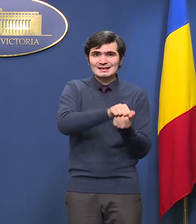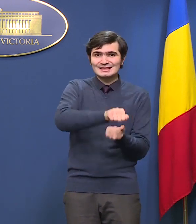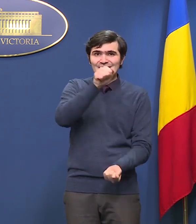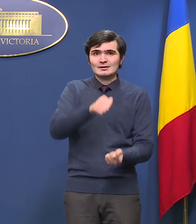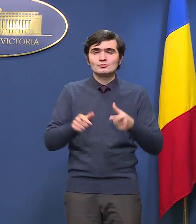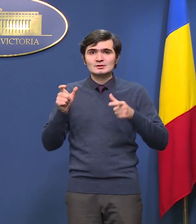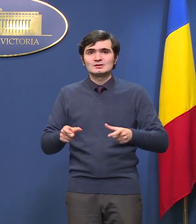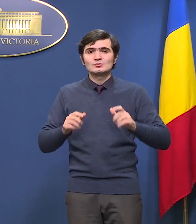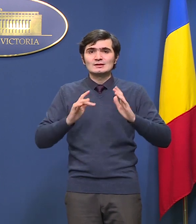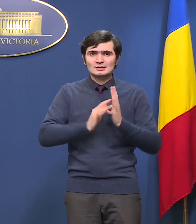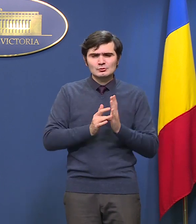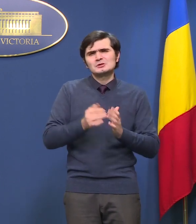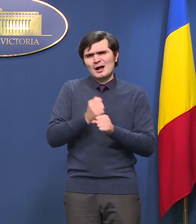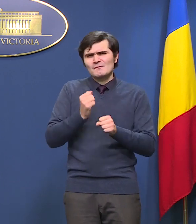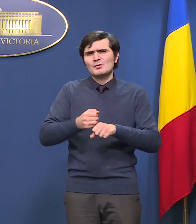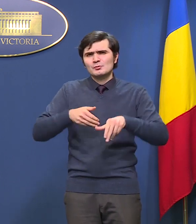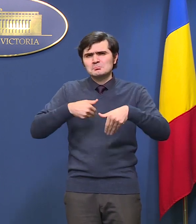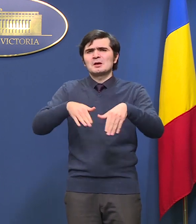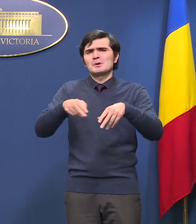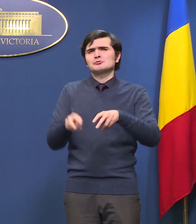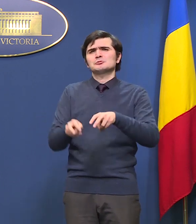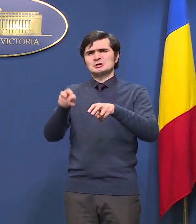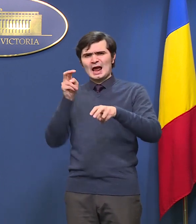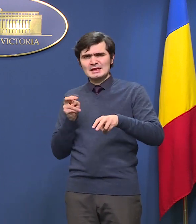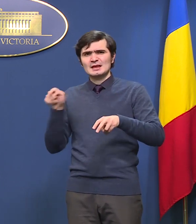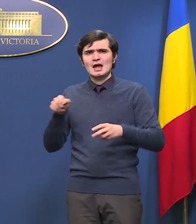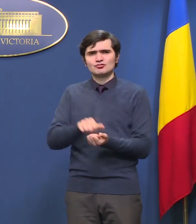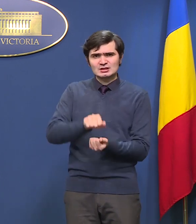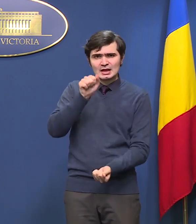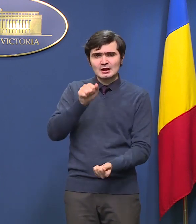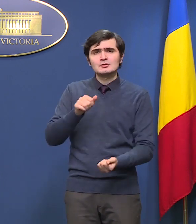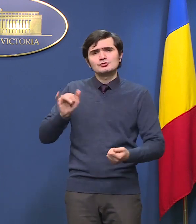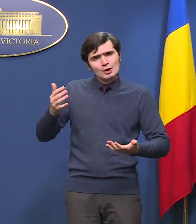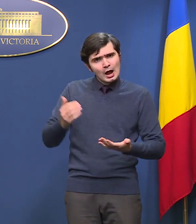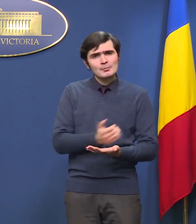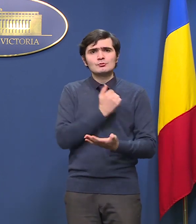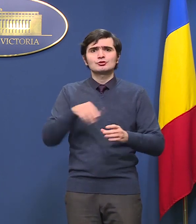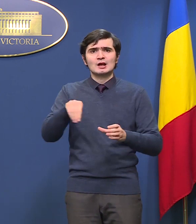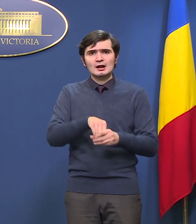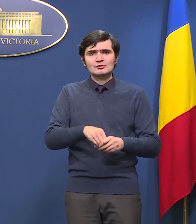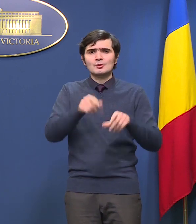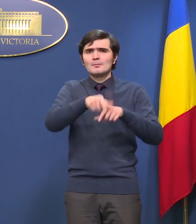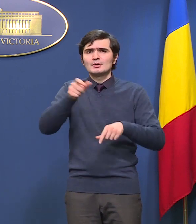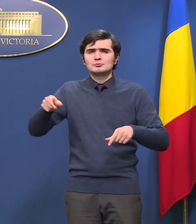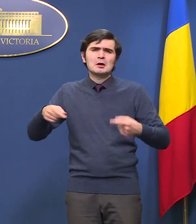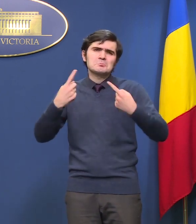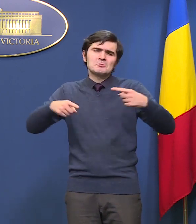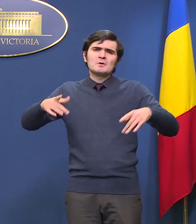de urgență. Sigur, am făcut demersuri și înainte de decretul pentru situație de urgență, am putut să angajăm